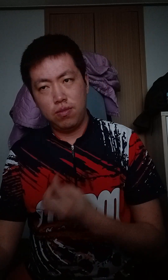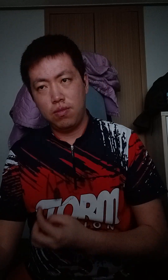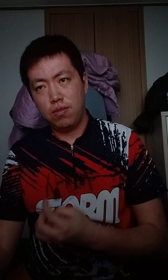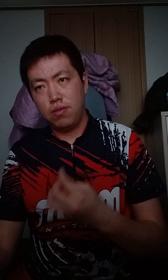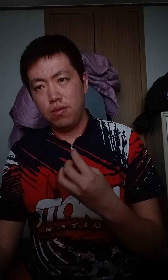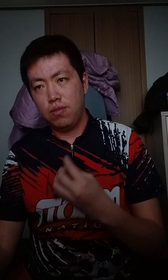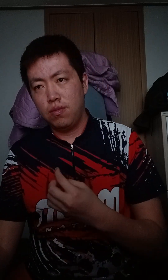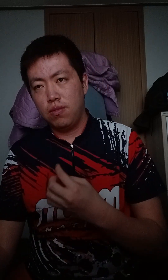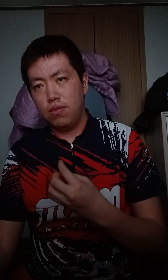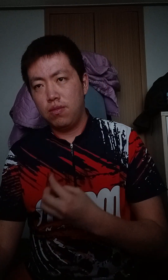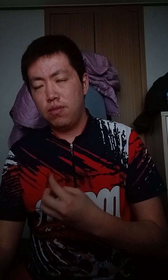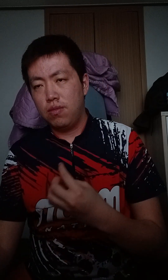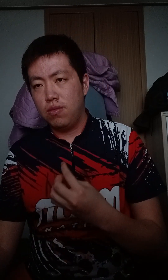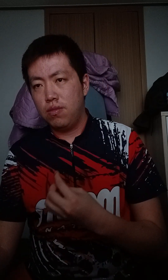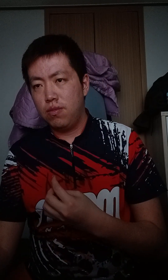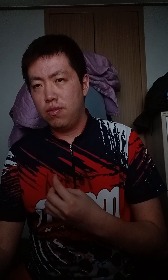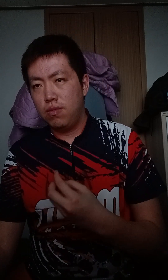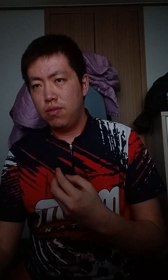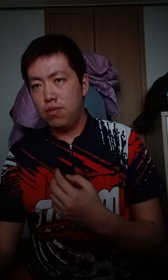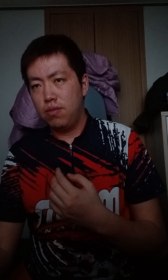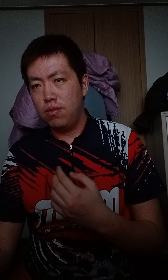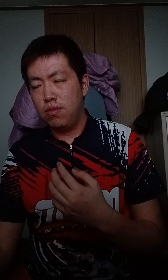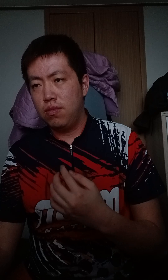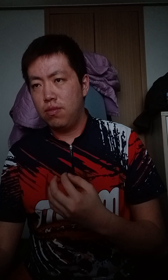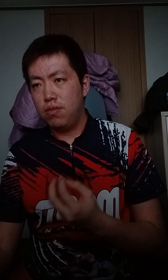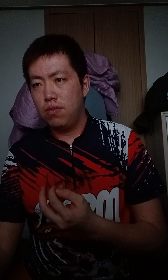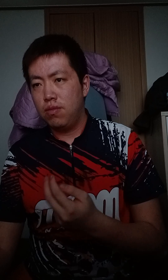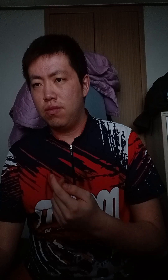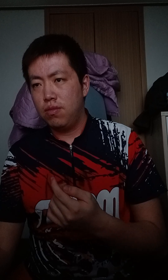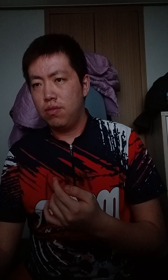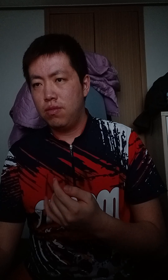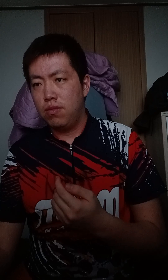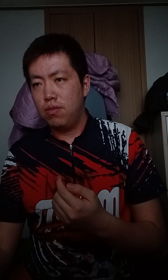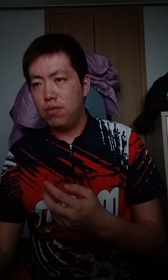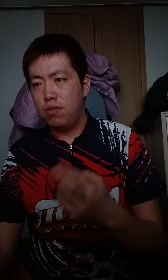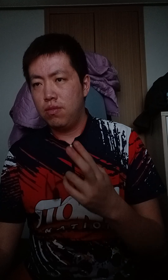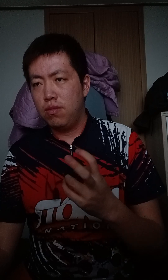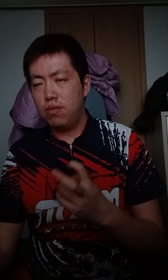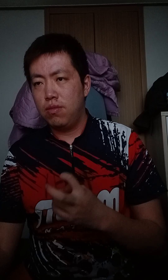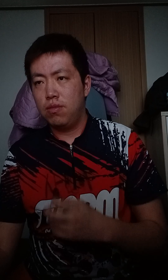불편한 화장실을 이용하고 있습니다. 딜라이브 서울 경기 케이블 TV 서정함입니다.